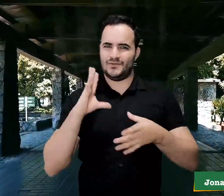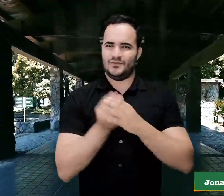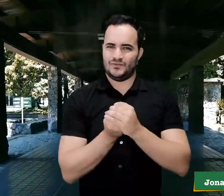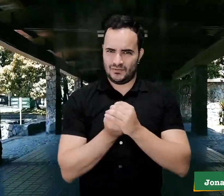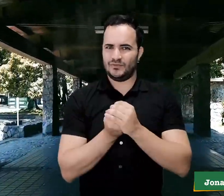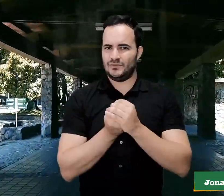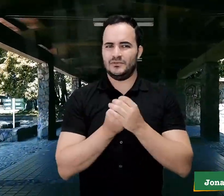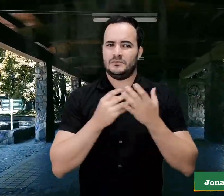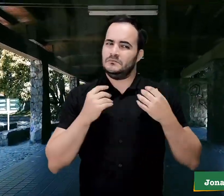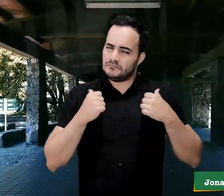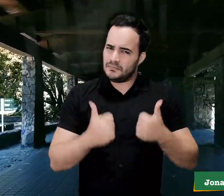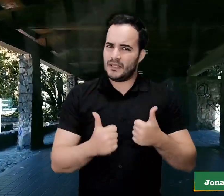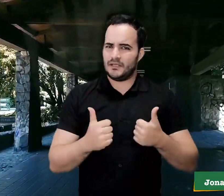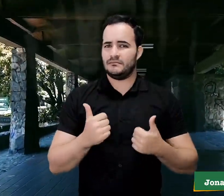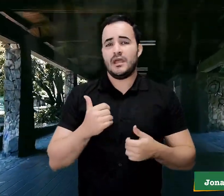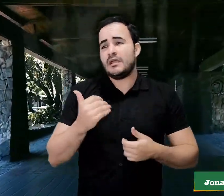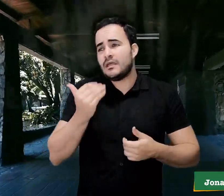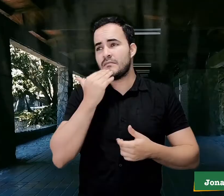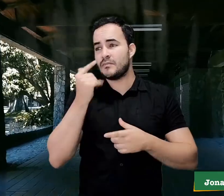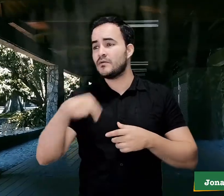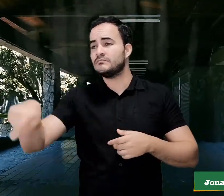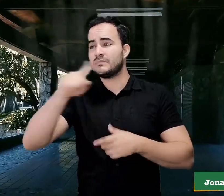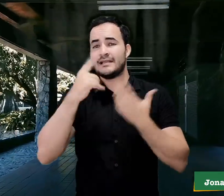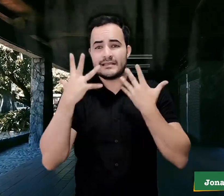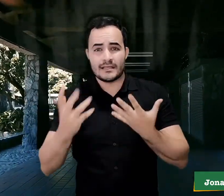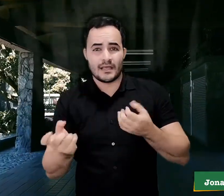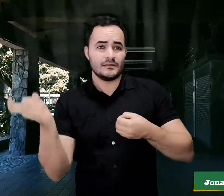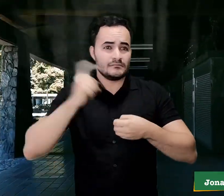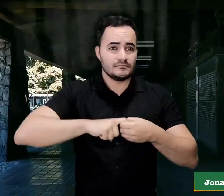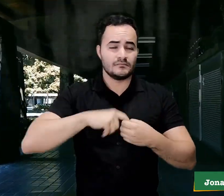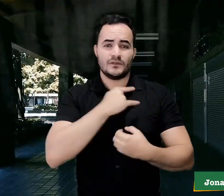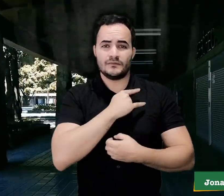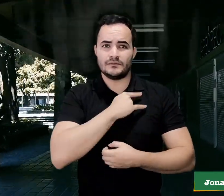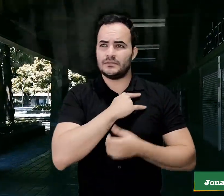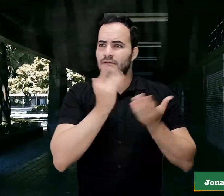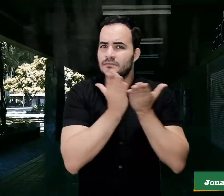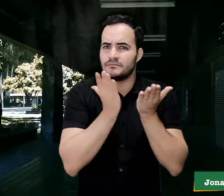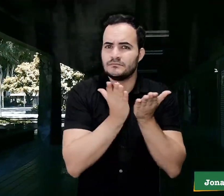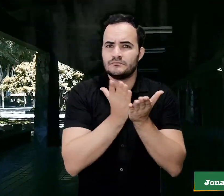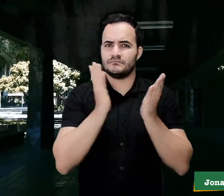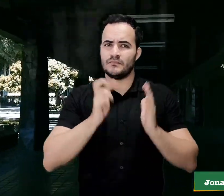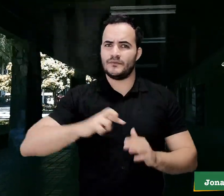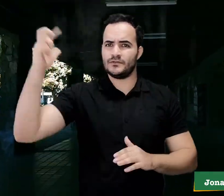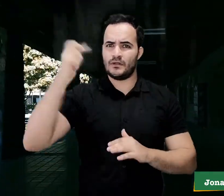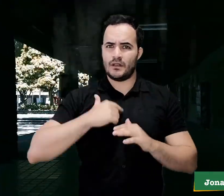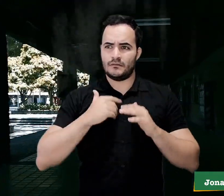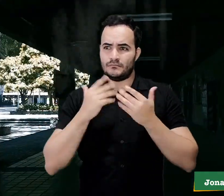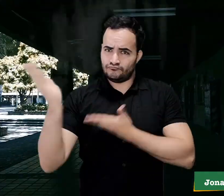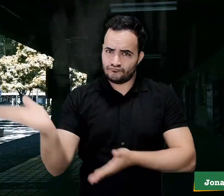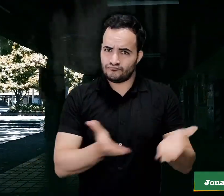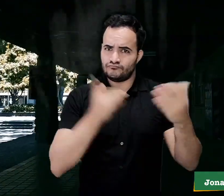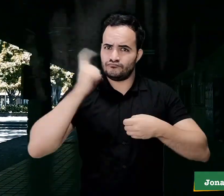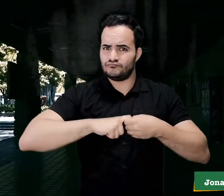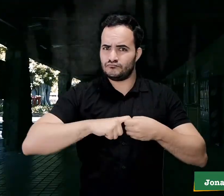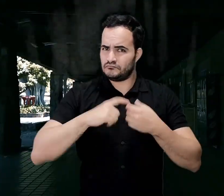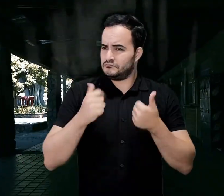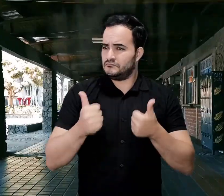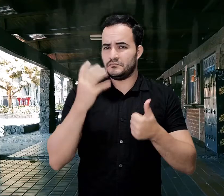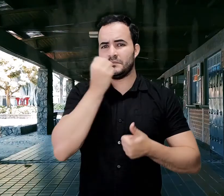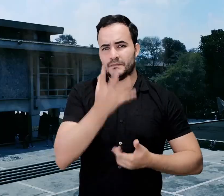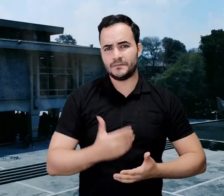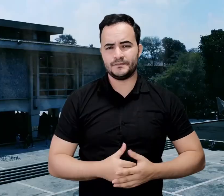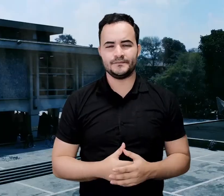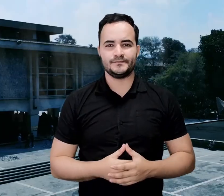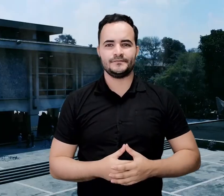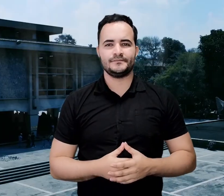que cualquiera que desea hacer sus estudios profesionales pudieran hacer parte de la Universidad de Antioquia.